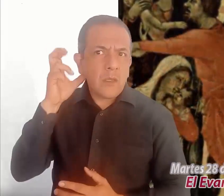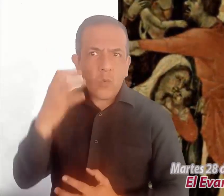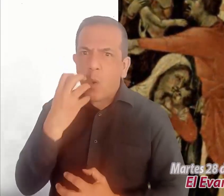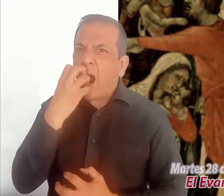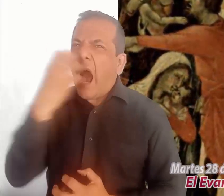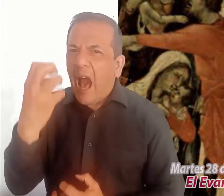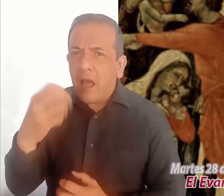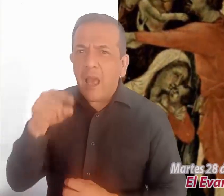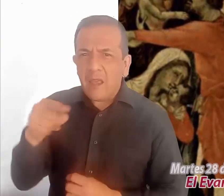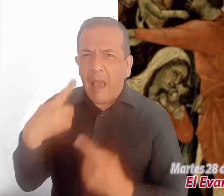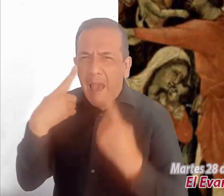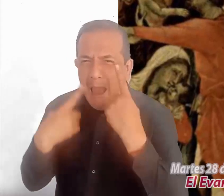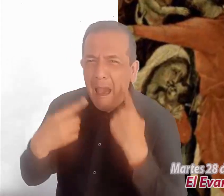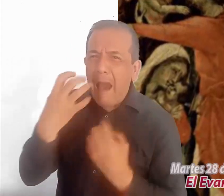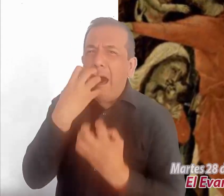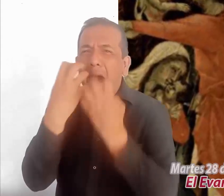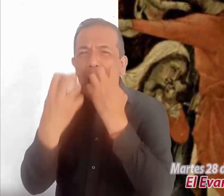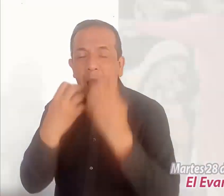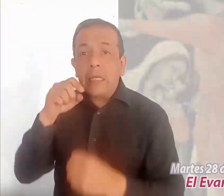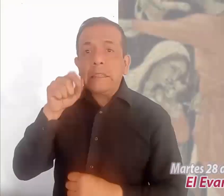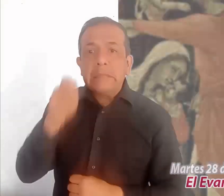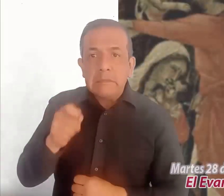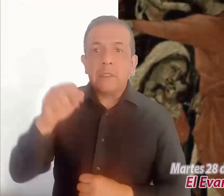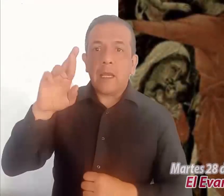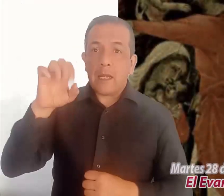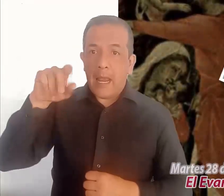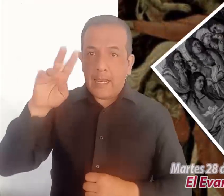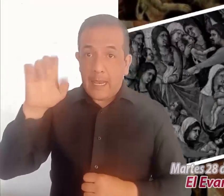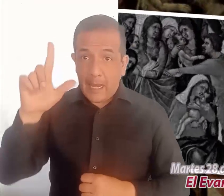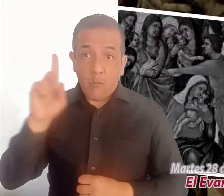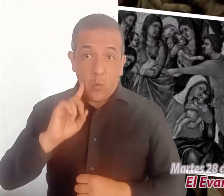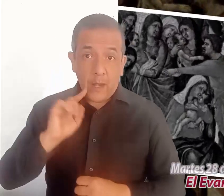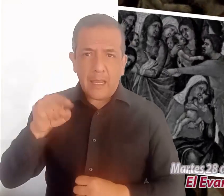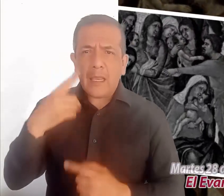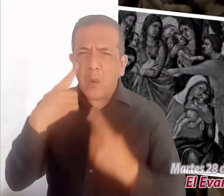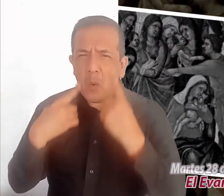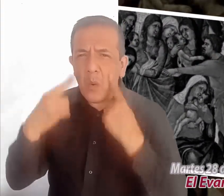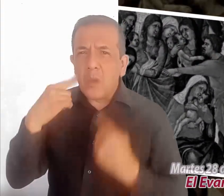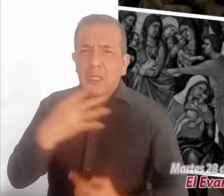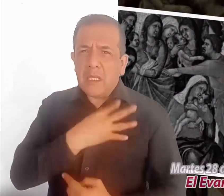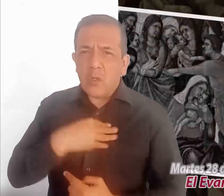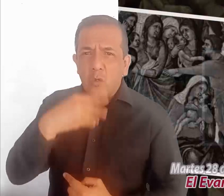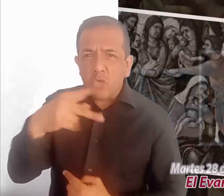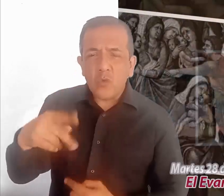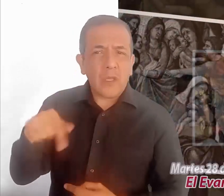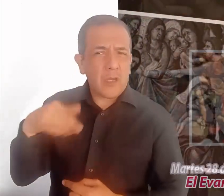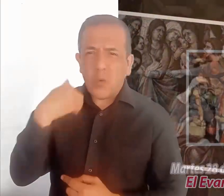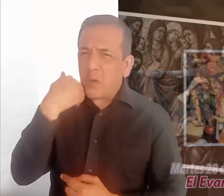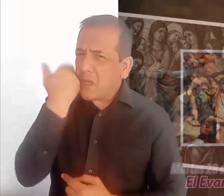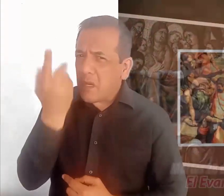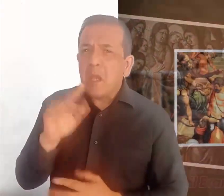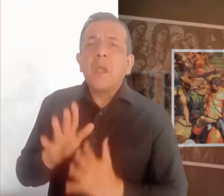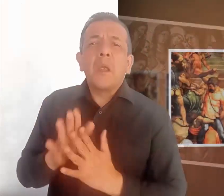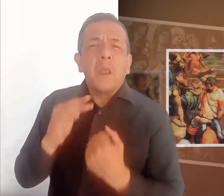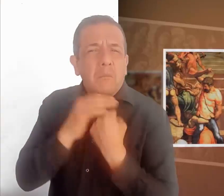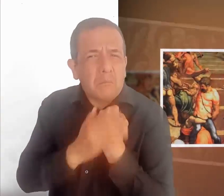se oyen llantos y lamentos. Es Raquel que llora por sus hijos y no quiere que la consuelen, porque ya